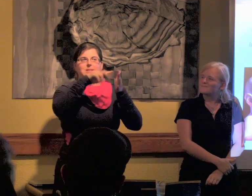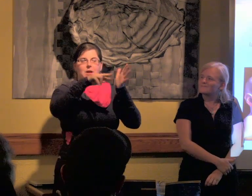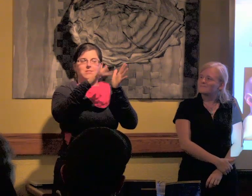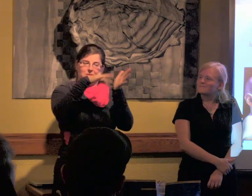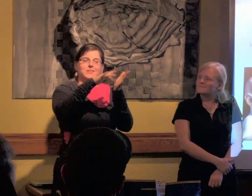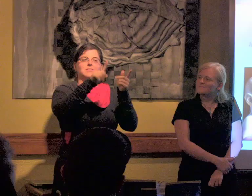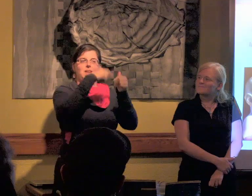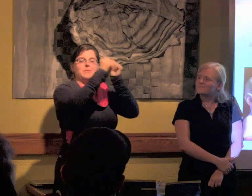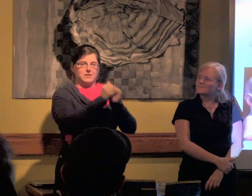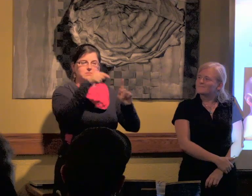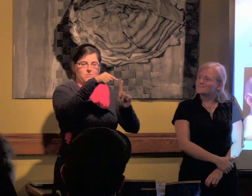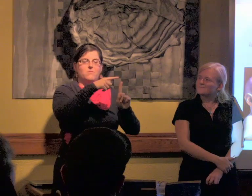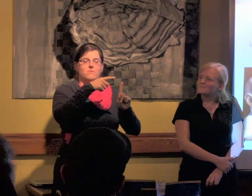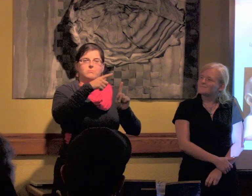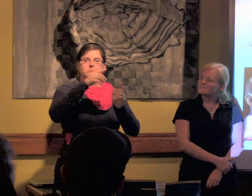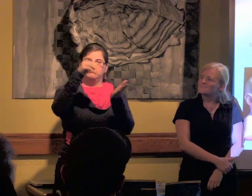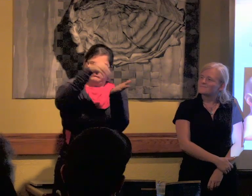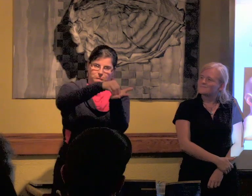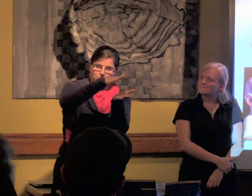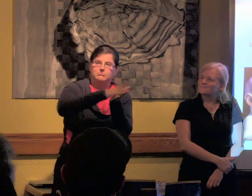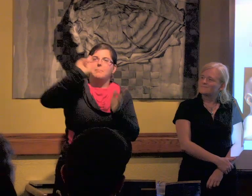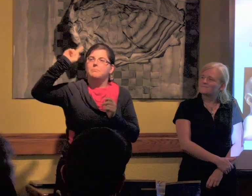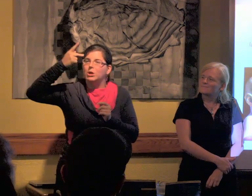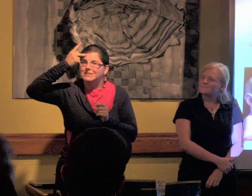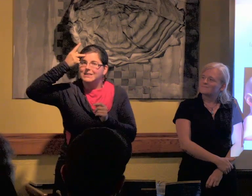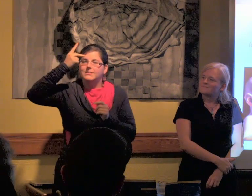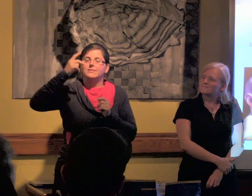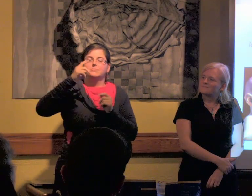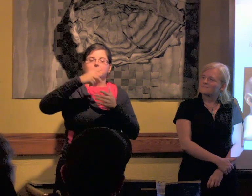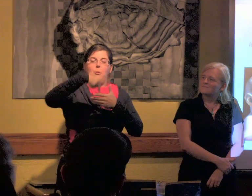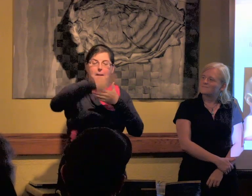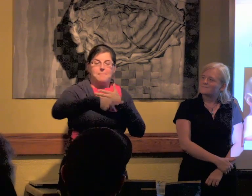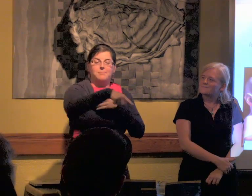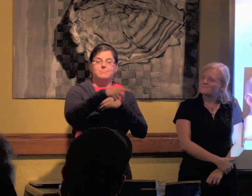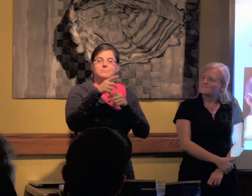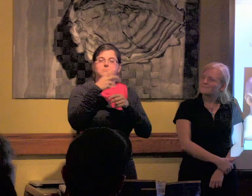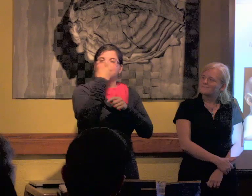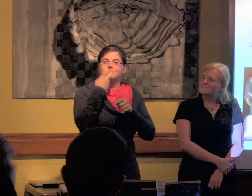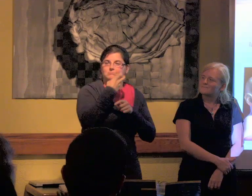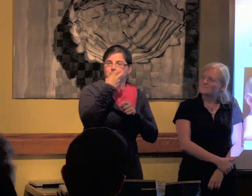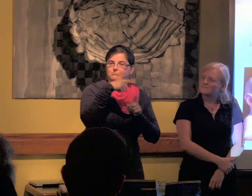que je ne nommerai pas ici. Un centre de réadaptation qui a mis